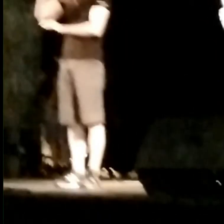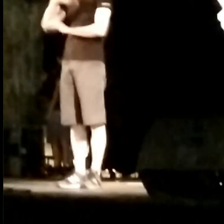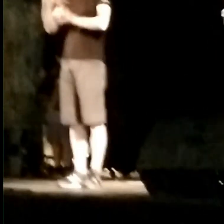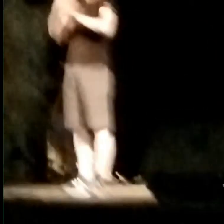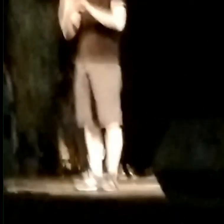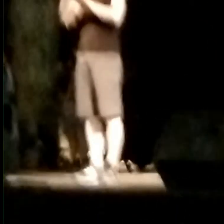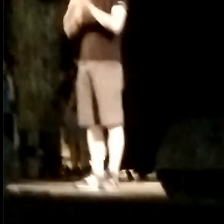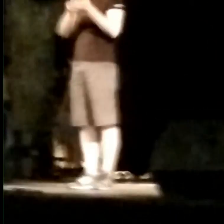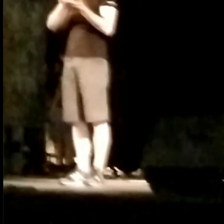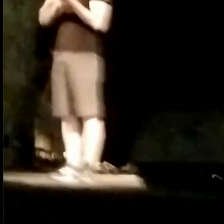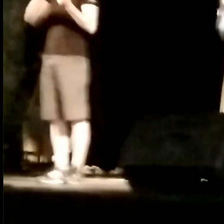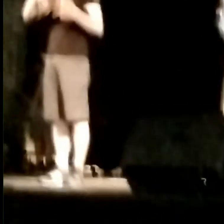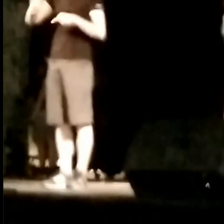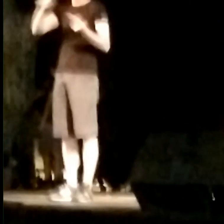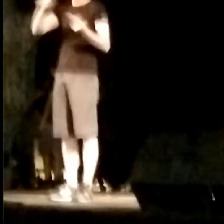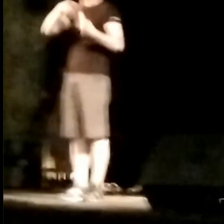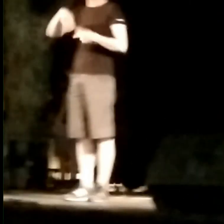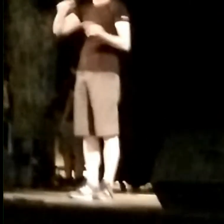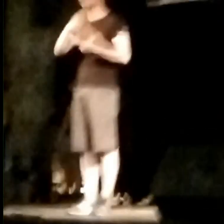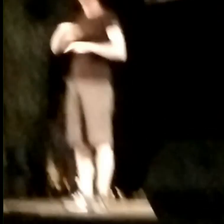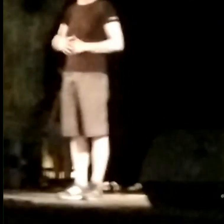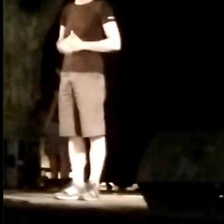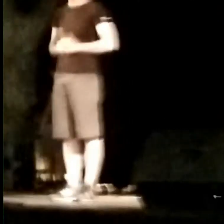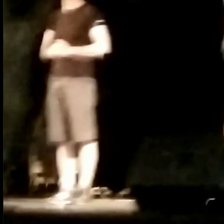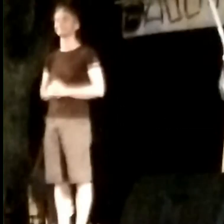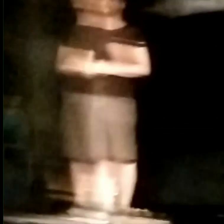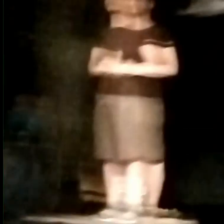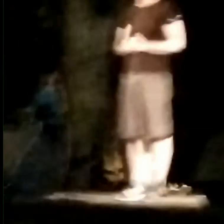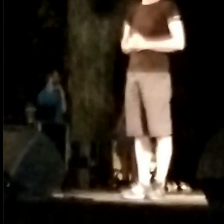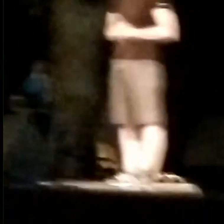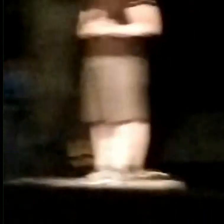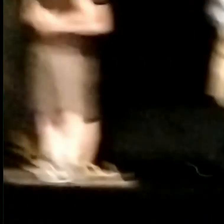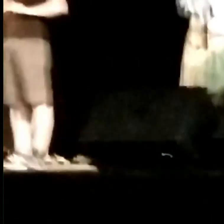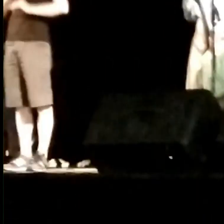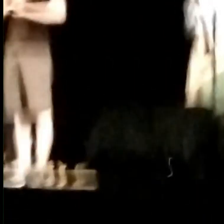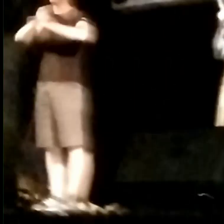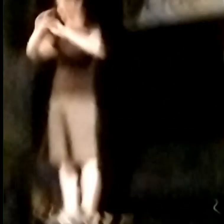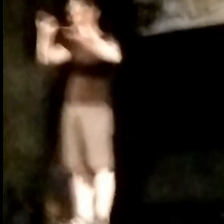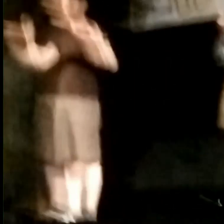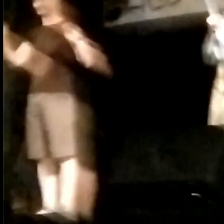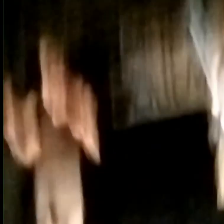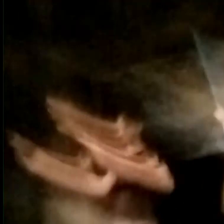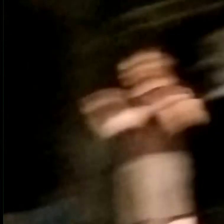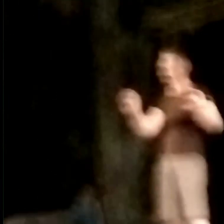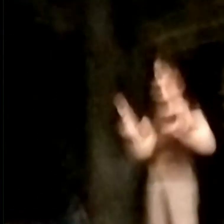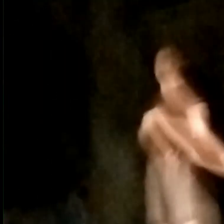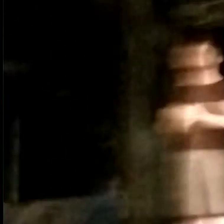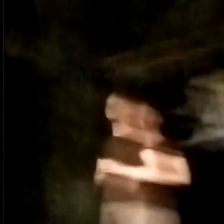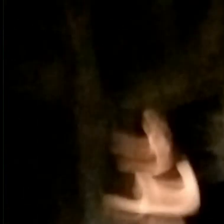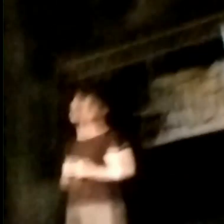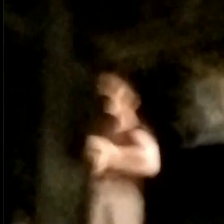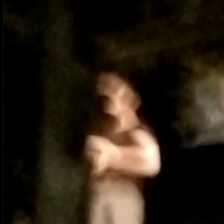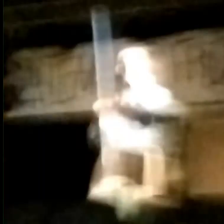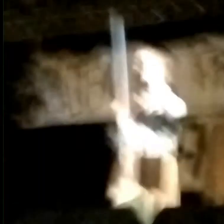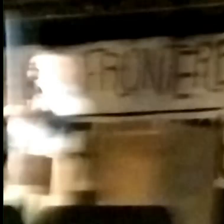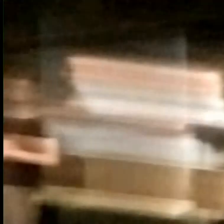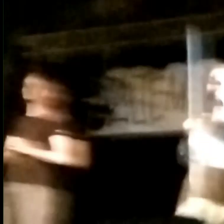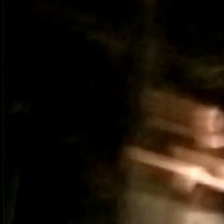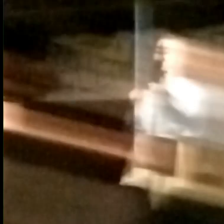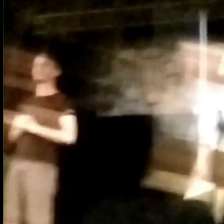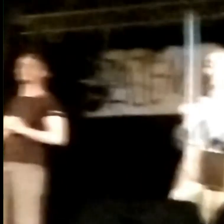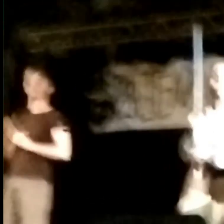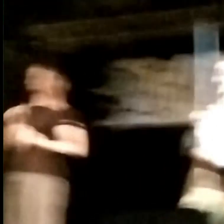anirà interpretant en llengua de signes, que ho sapiguem, ho sapigueu, que